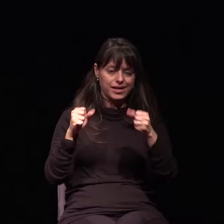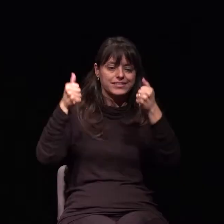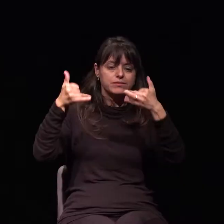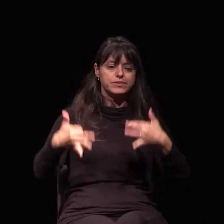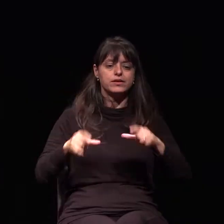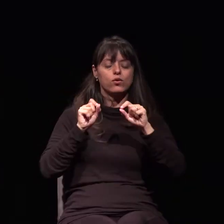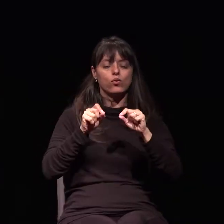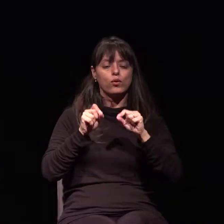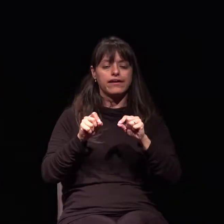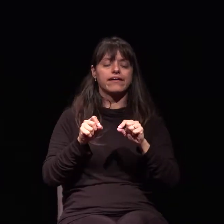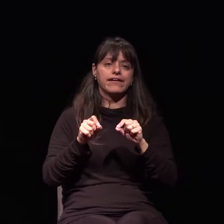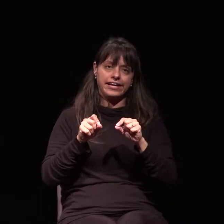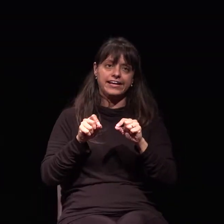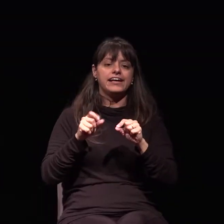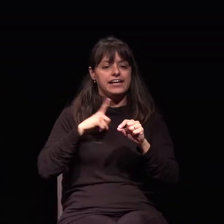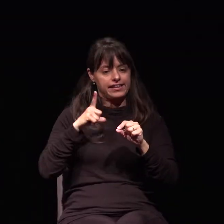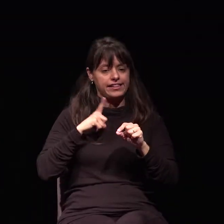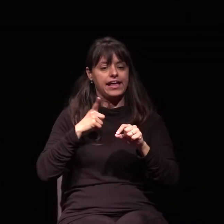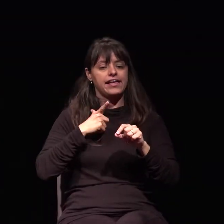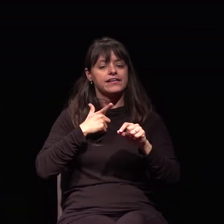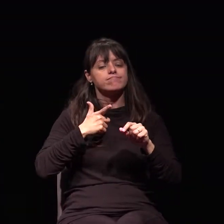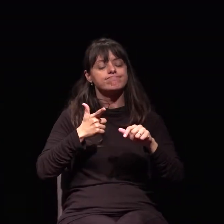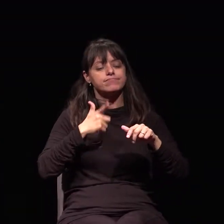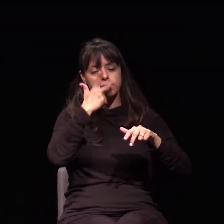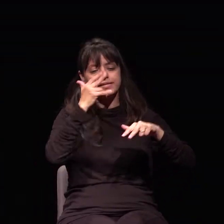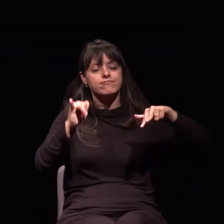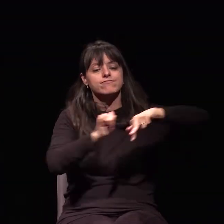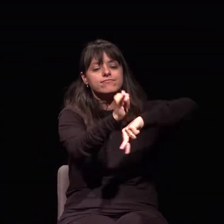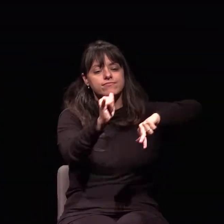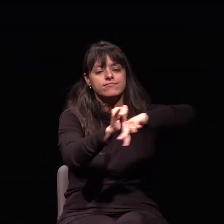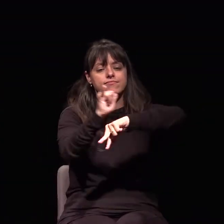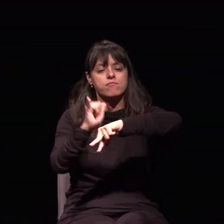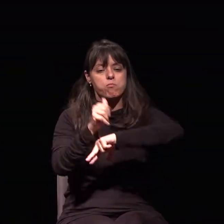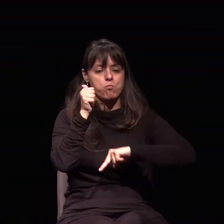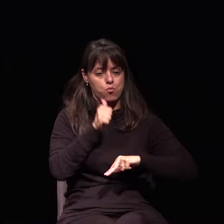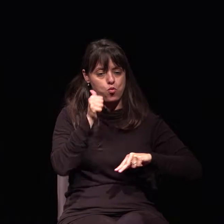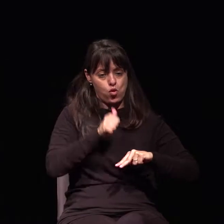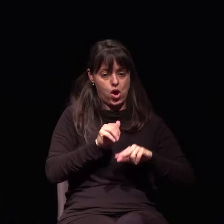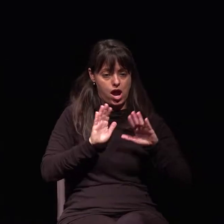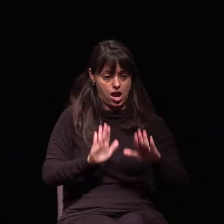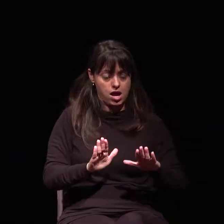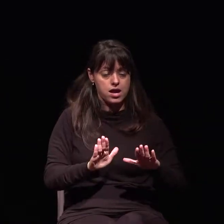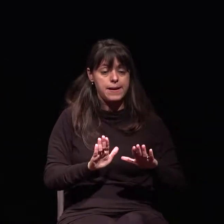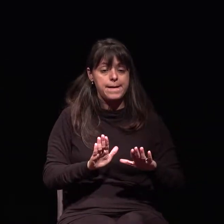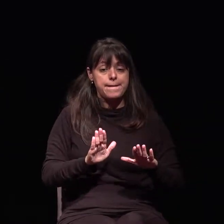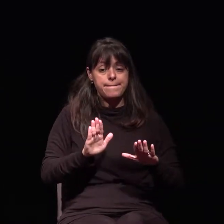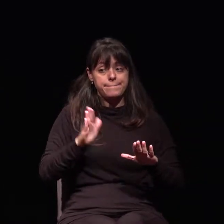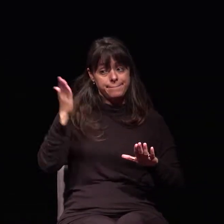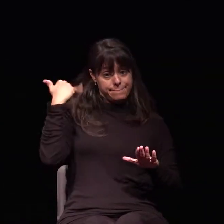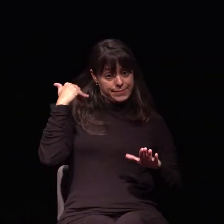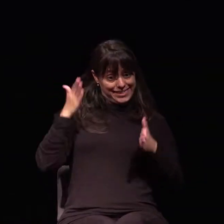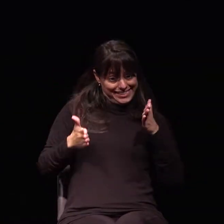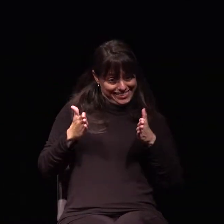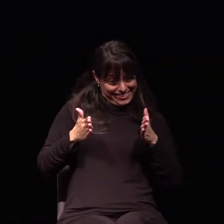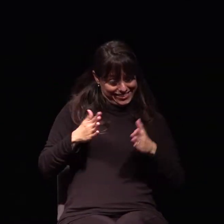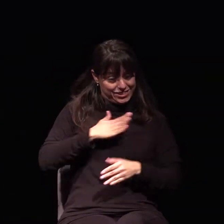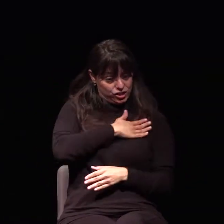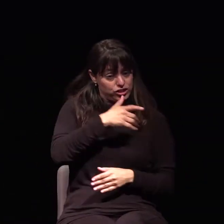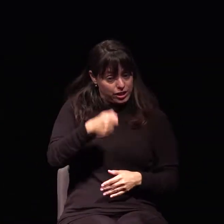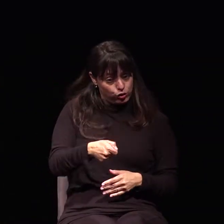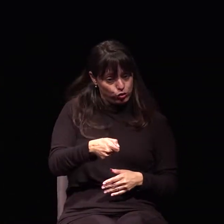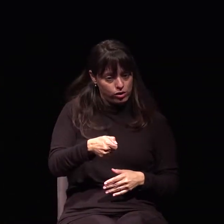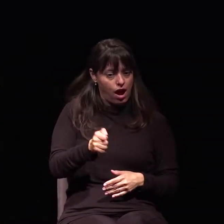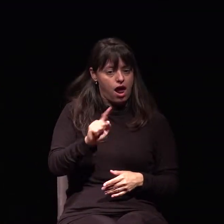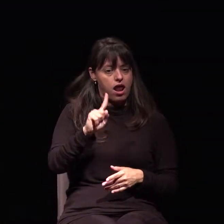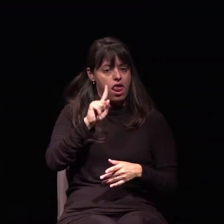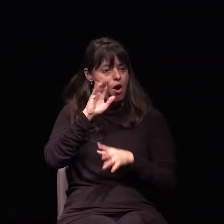Na ditadura, isso não aparecia, isso não se destacava, mas isso se consolidava, né? Quer